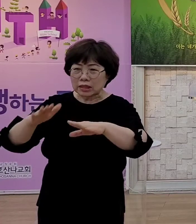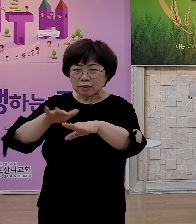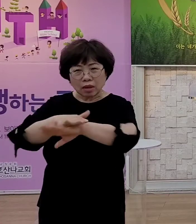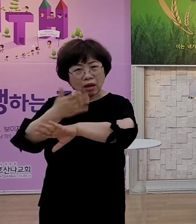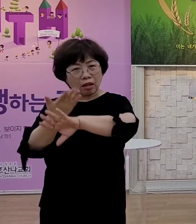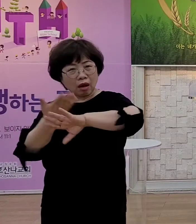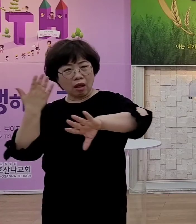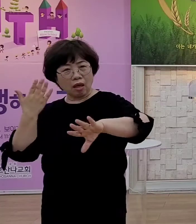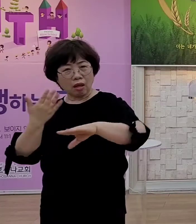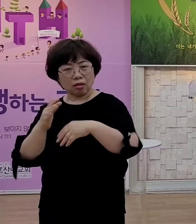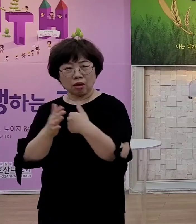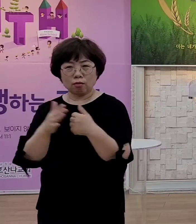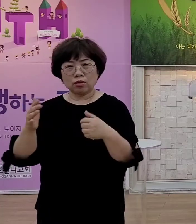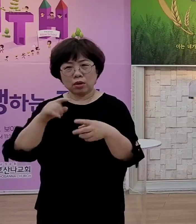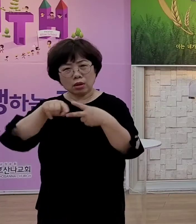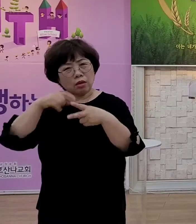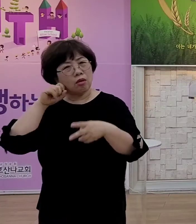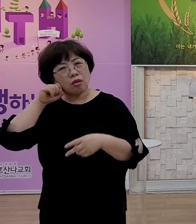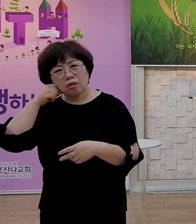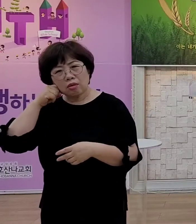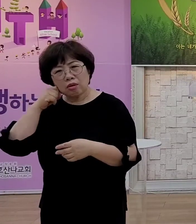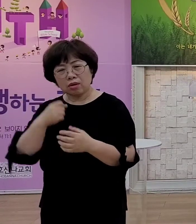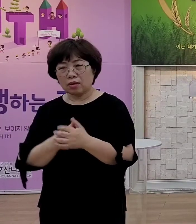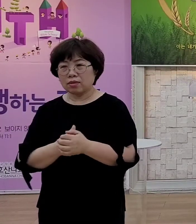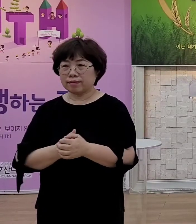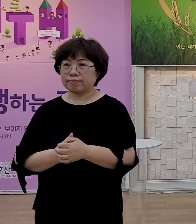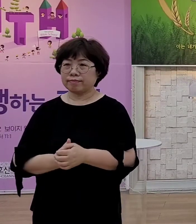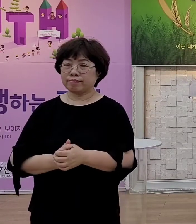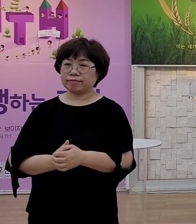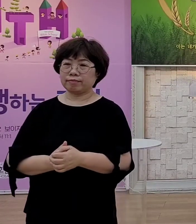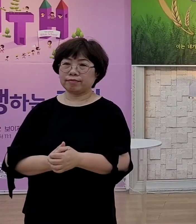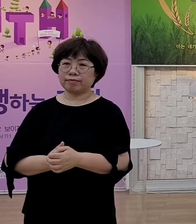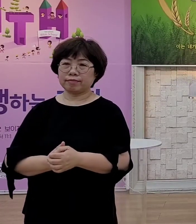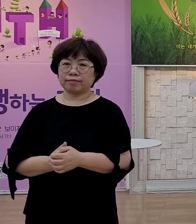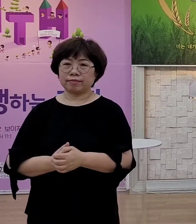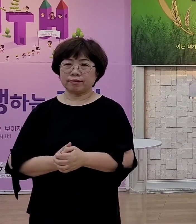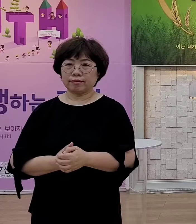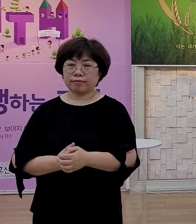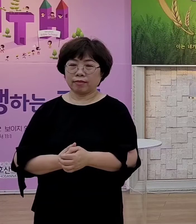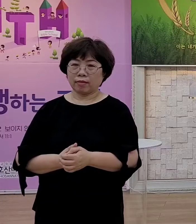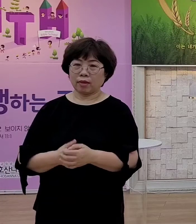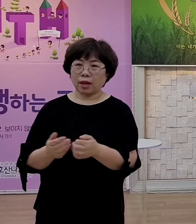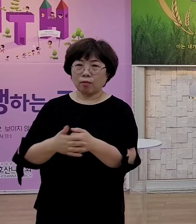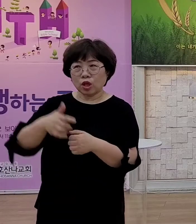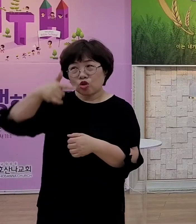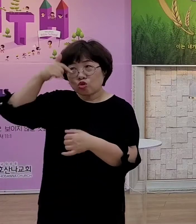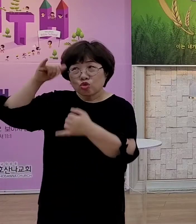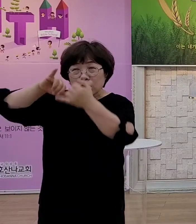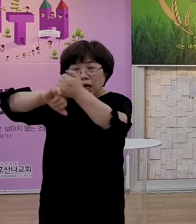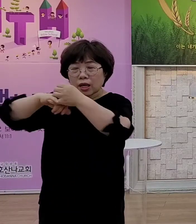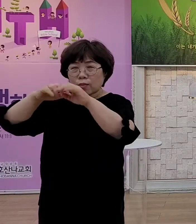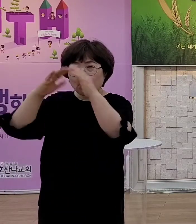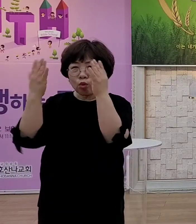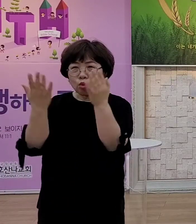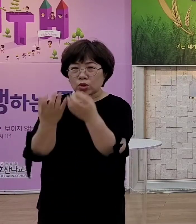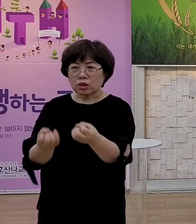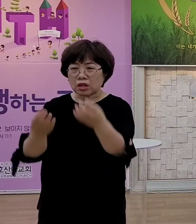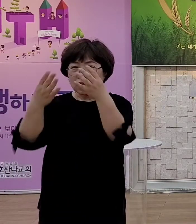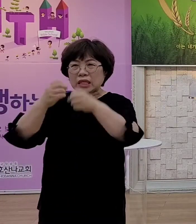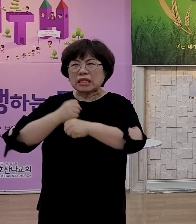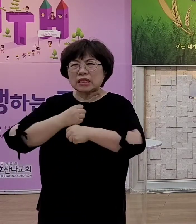감사절을 지켜야 하는가? 뭐 이런 사람들도 요즘 있습니다. 그래서 구약에 있는 모든 절기를 안 지키는